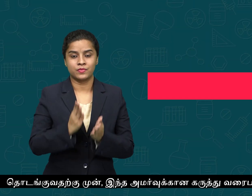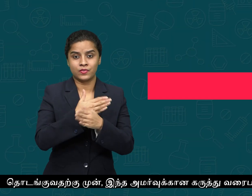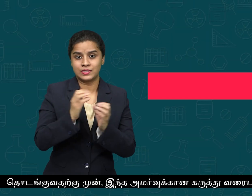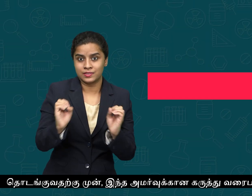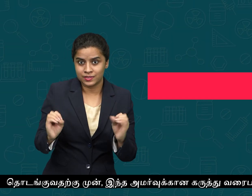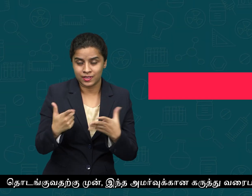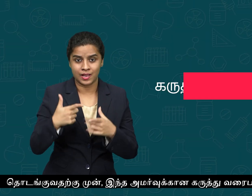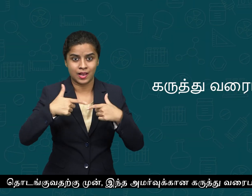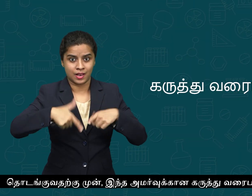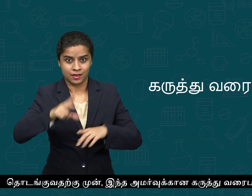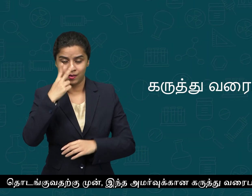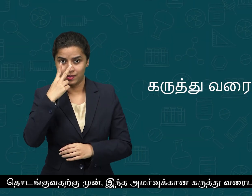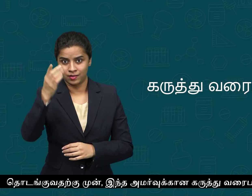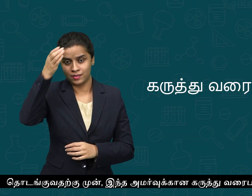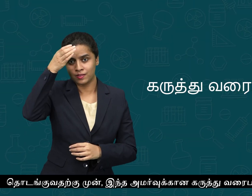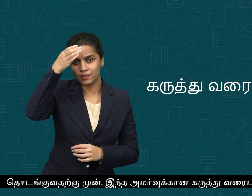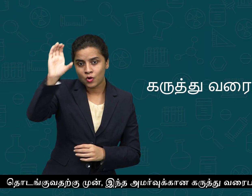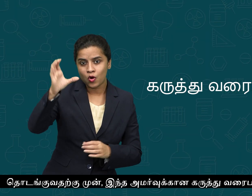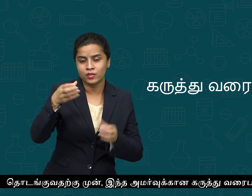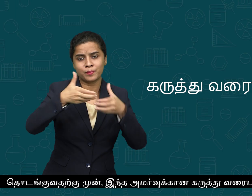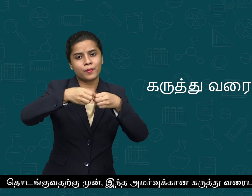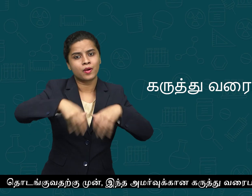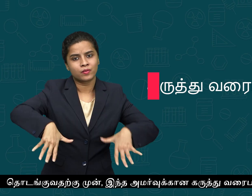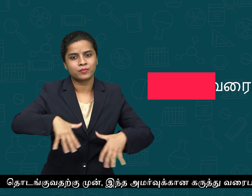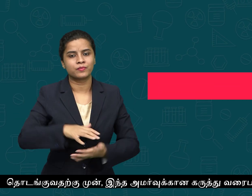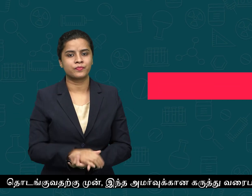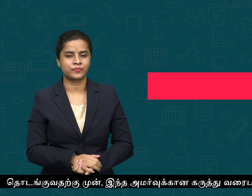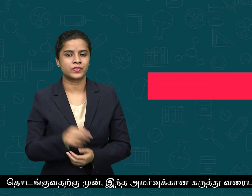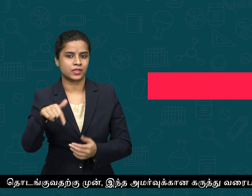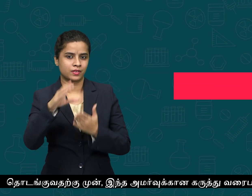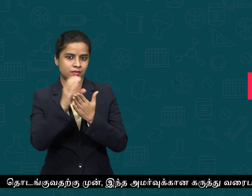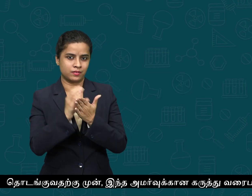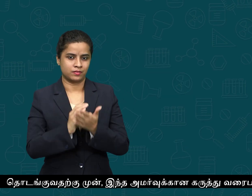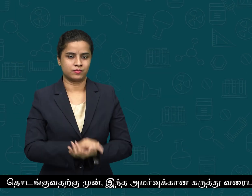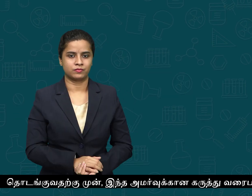அமர்வை தொடங்குவதற்கு முன் இந்த அமர்வுக்கான கருத்து வரைபடத்தை பார்ப்போம்.